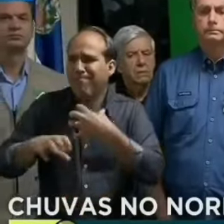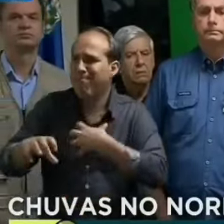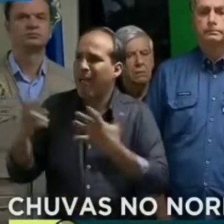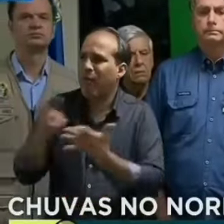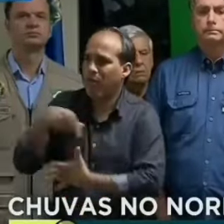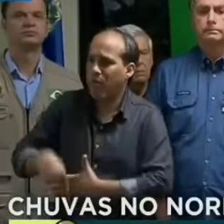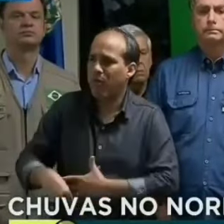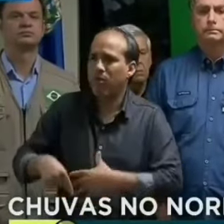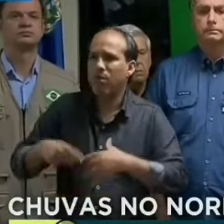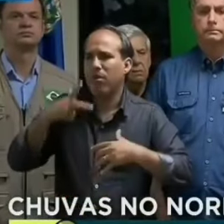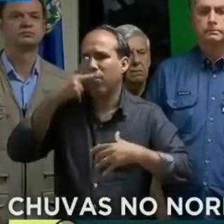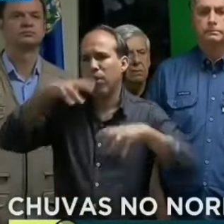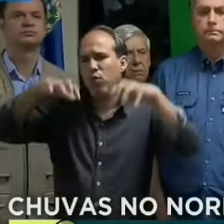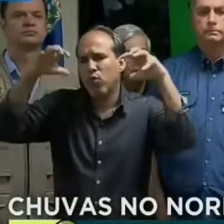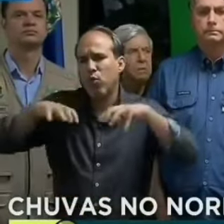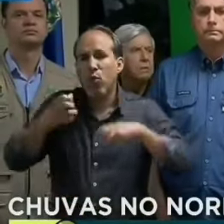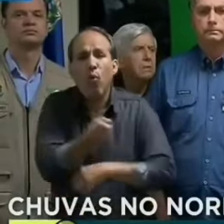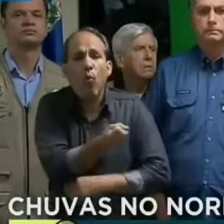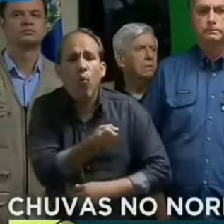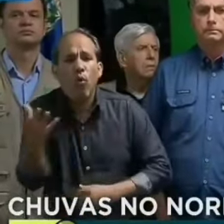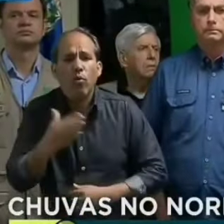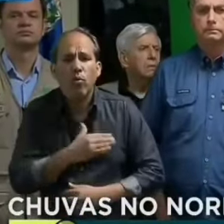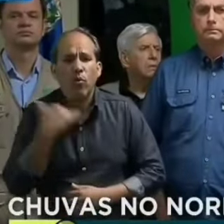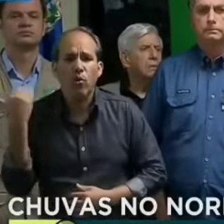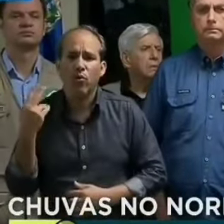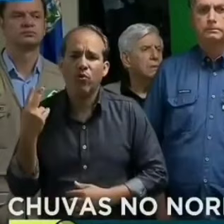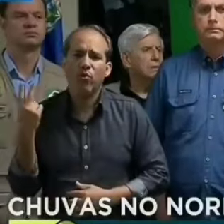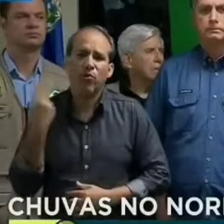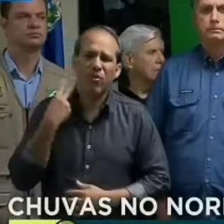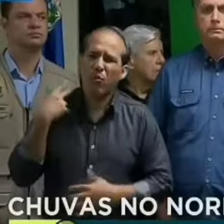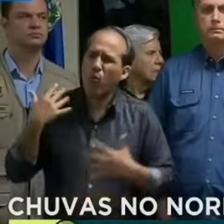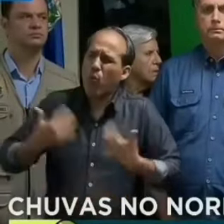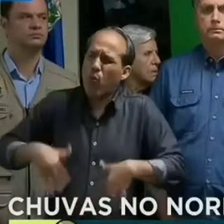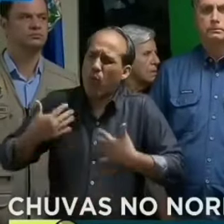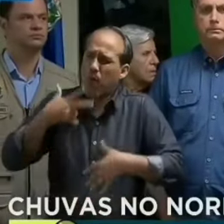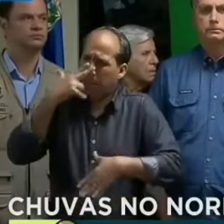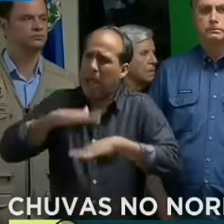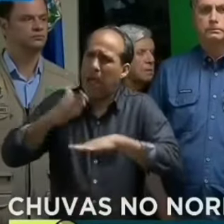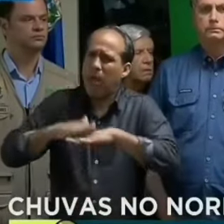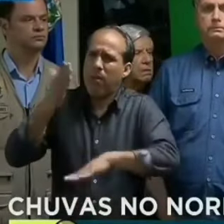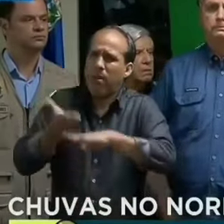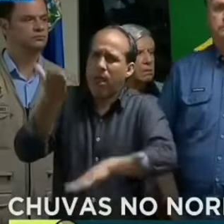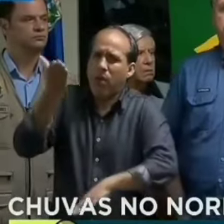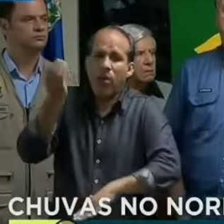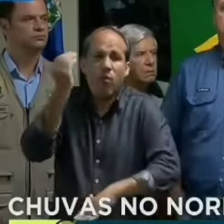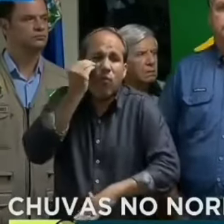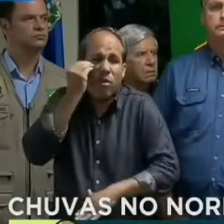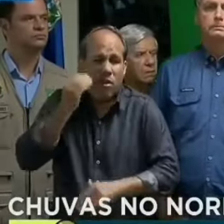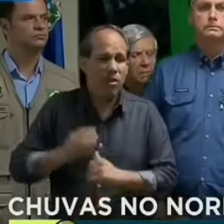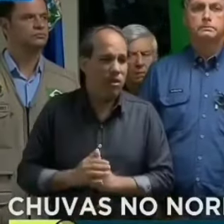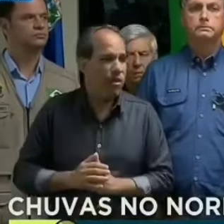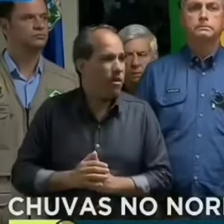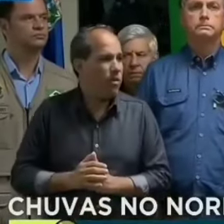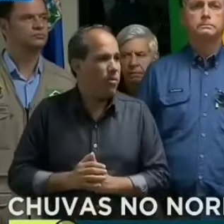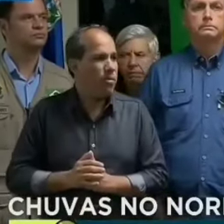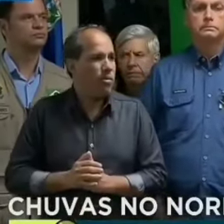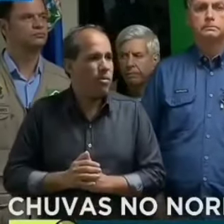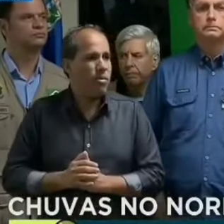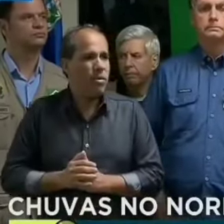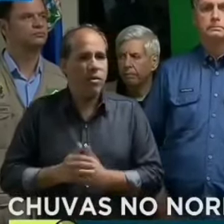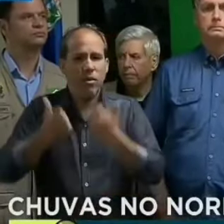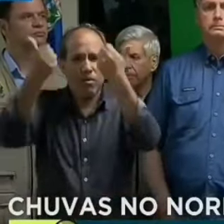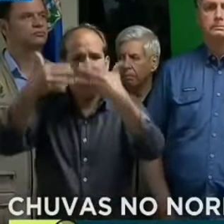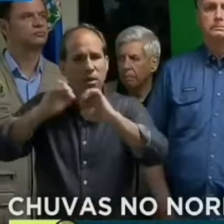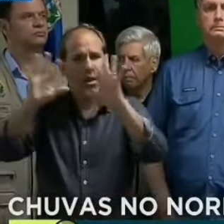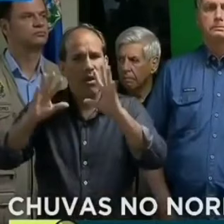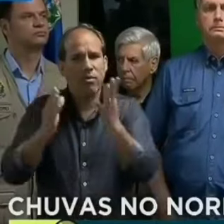uma chuva, o número de mortos registrado, o número de vítimas registrado é muito elevado. E eu vou tentar deixar